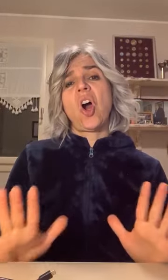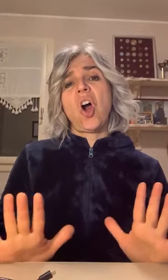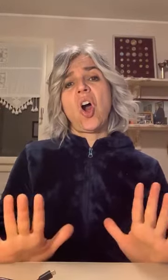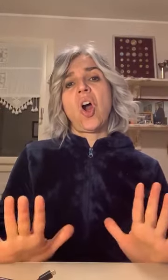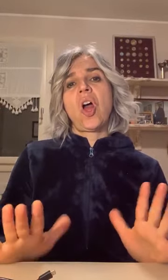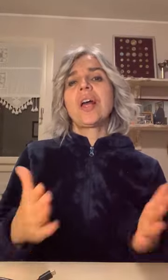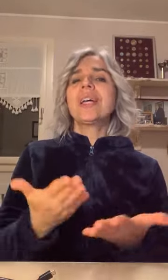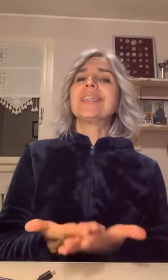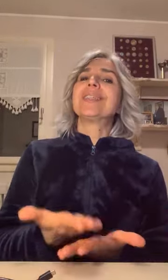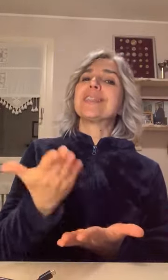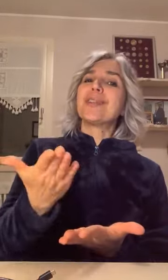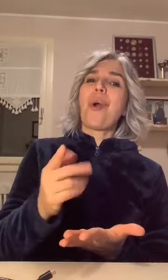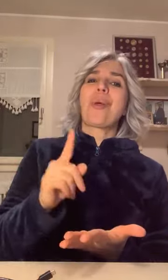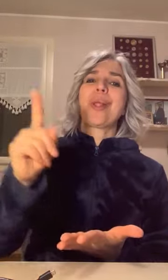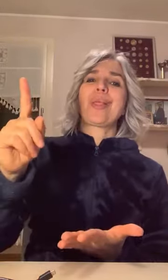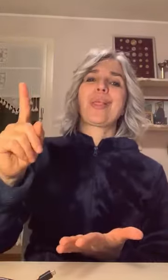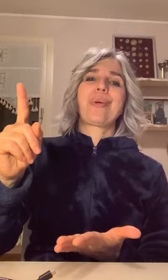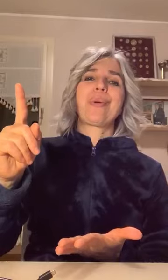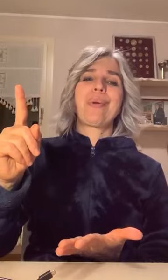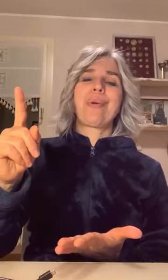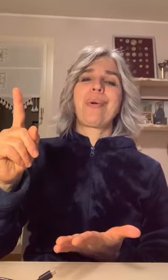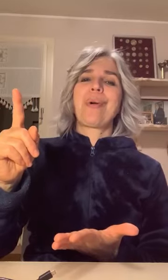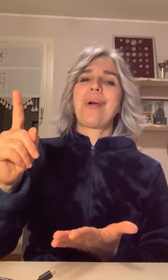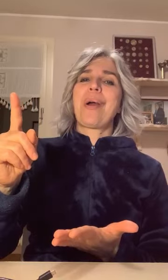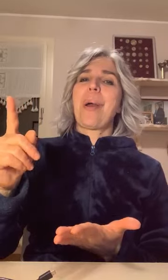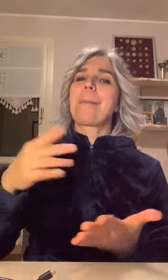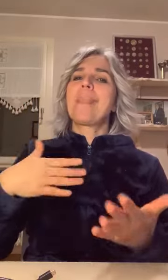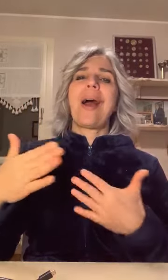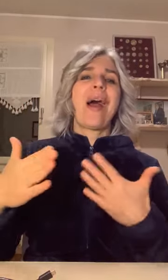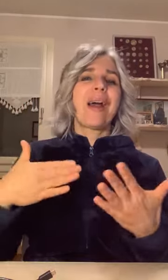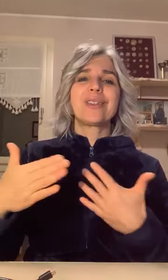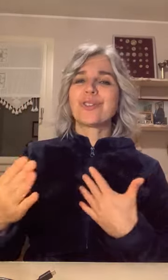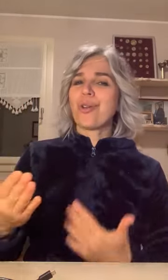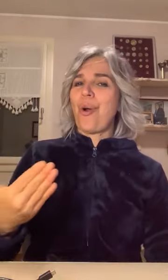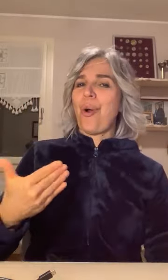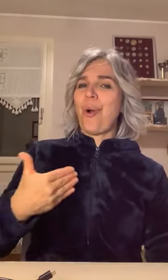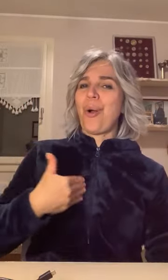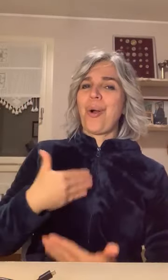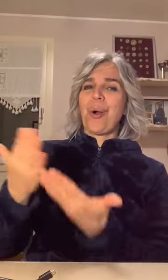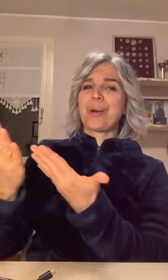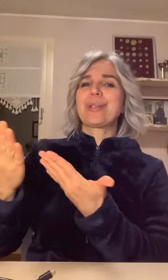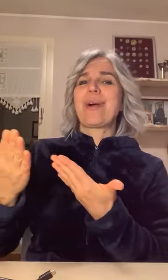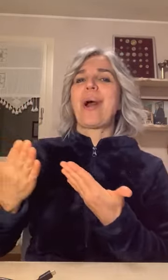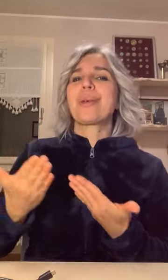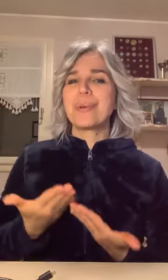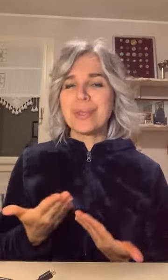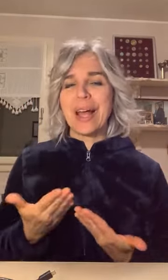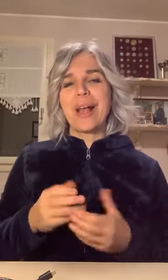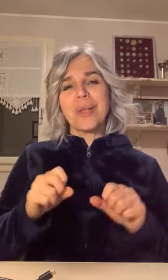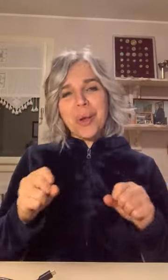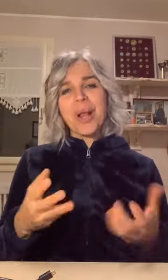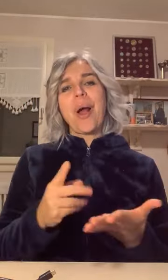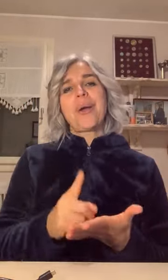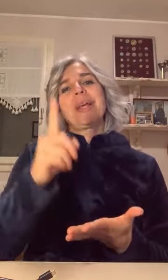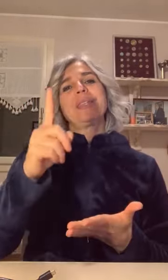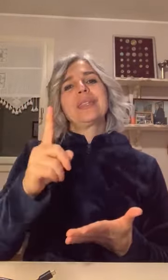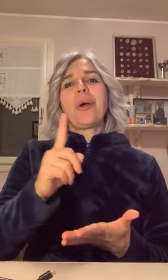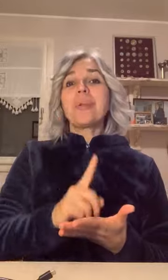hai soccorso. Signore, tu mi hai soccorso, gloria a Dio, perché Egli non permetterà che il nostro piede vacilli,